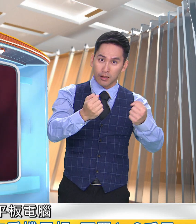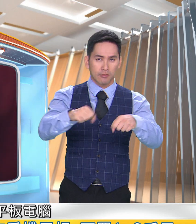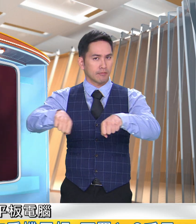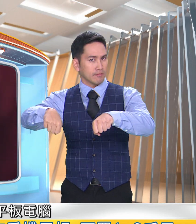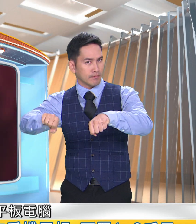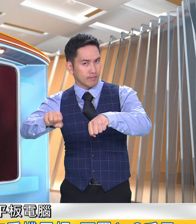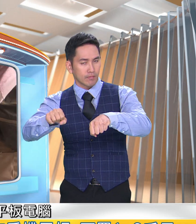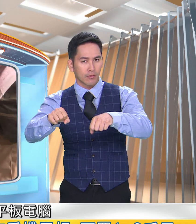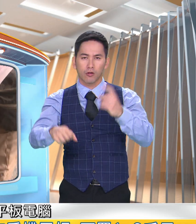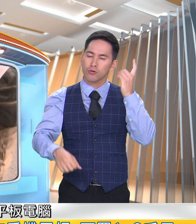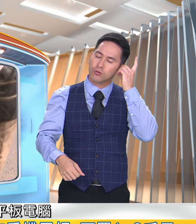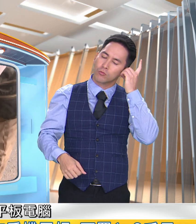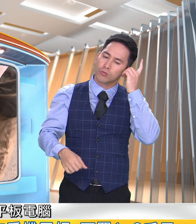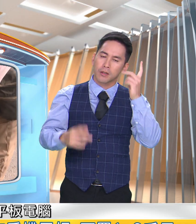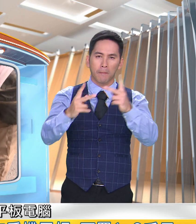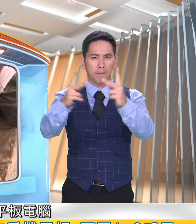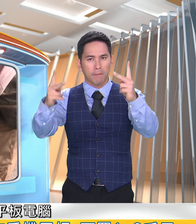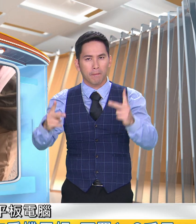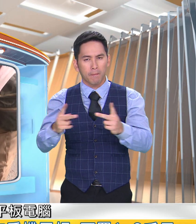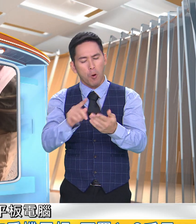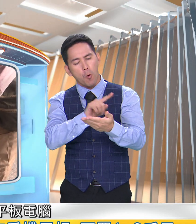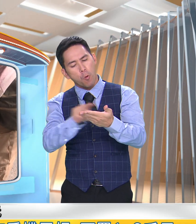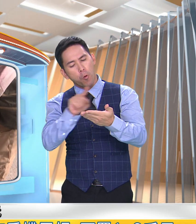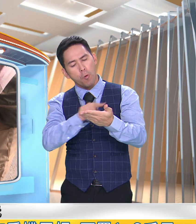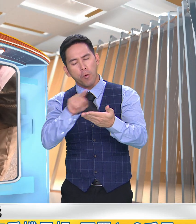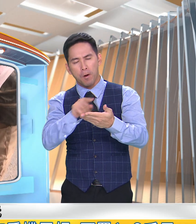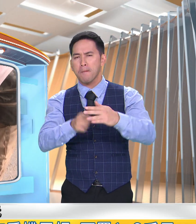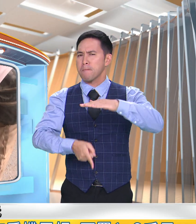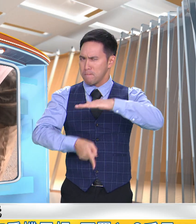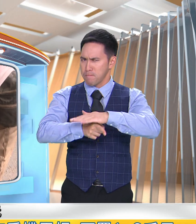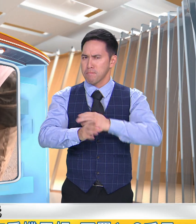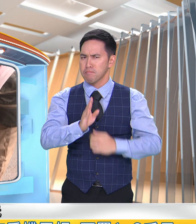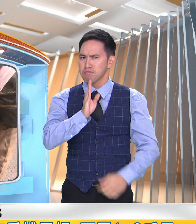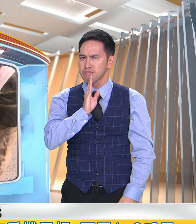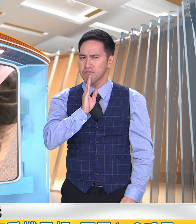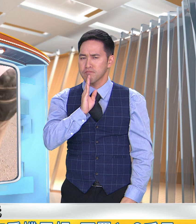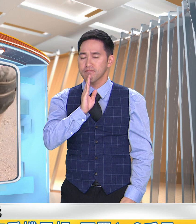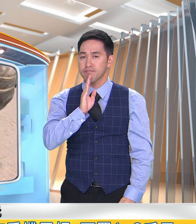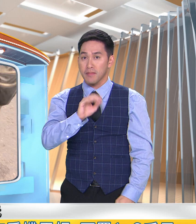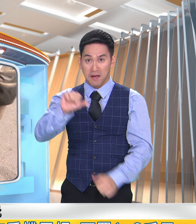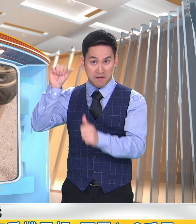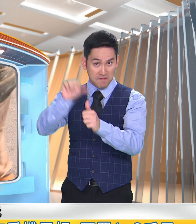用手机或平板电脑，最高可以罚3000元。